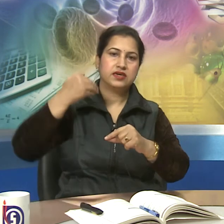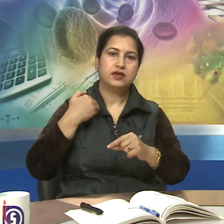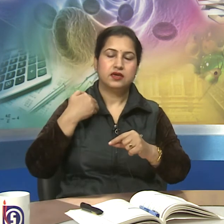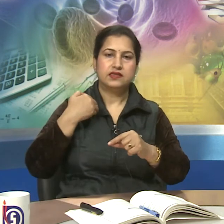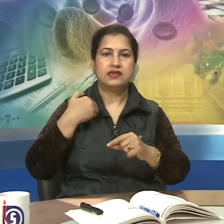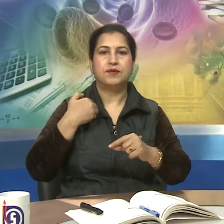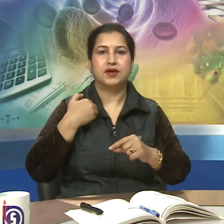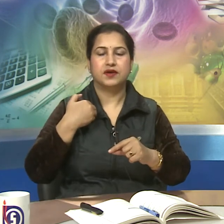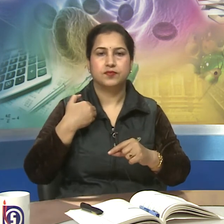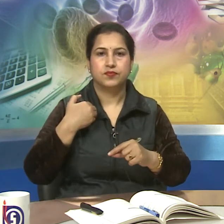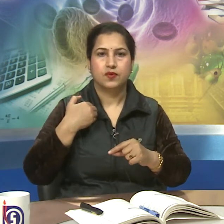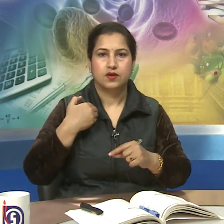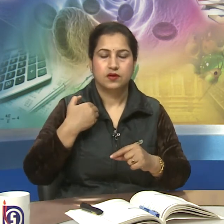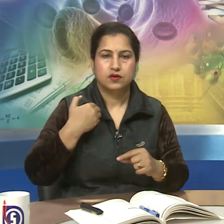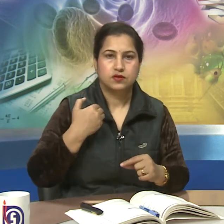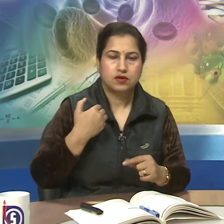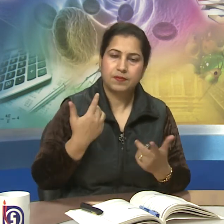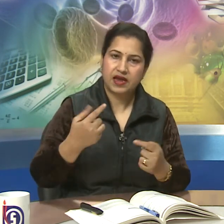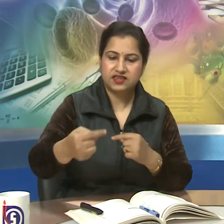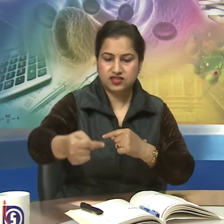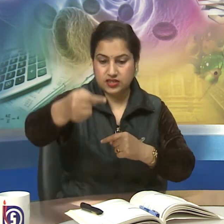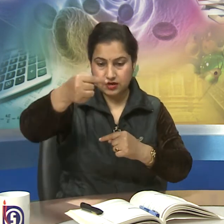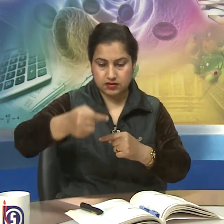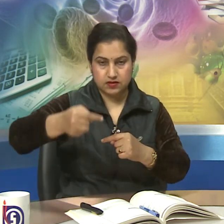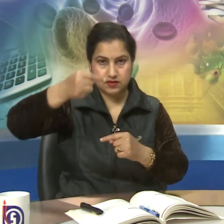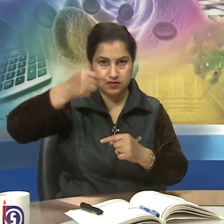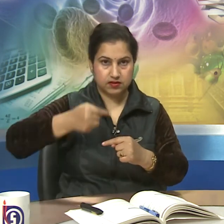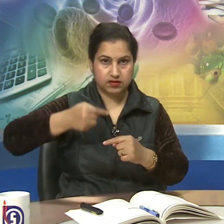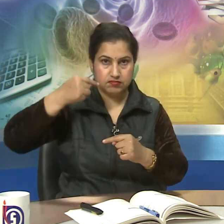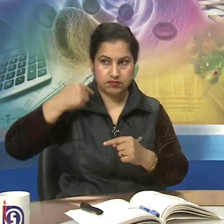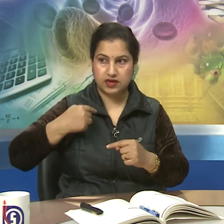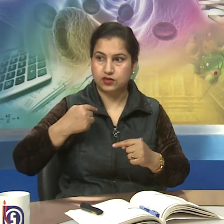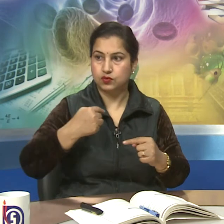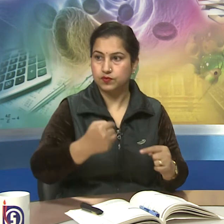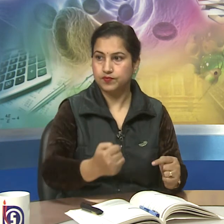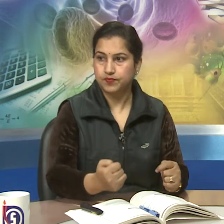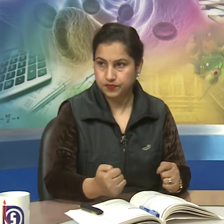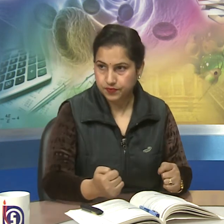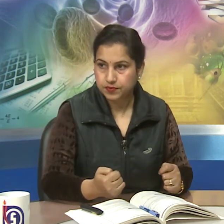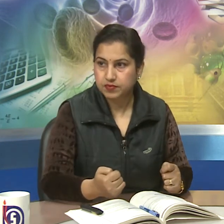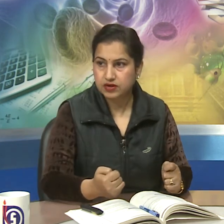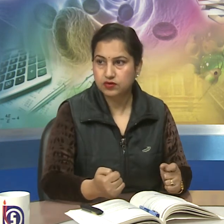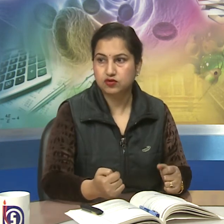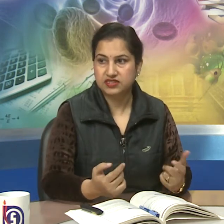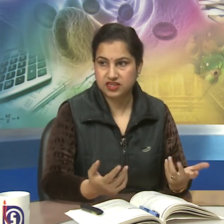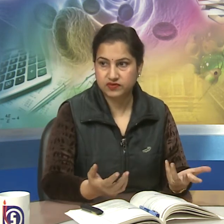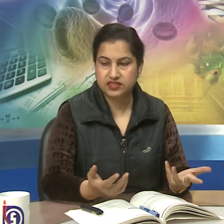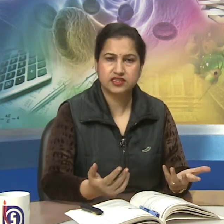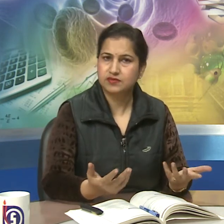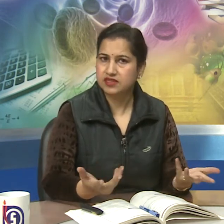इंसान में गई मैं आपके लिए चक्र कि के थ्रू बिल्कुल डोमेस्टिक गैस किसी भी